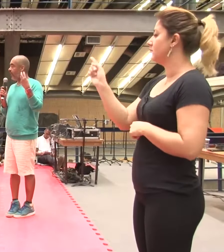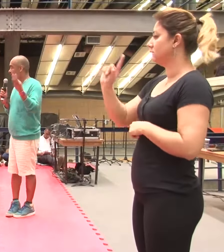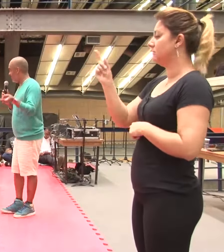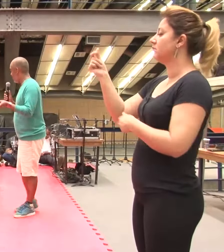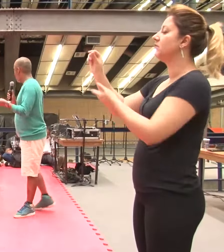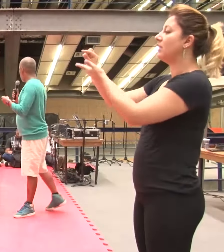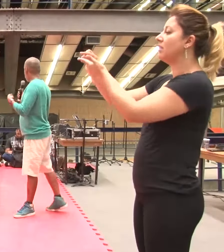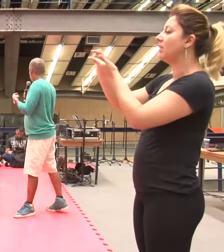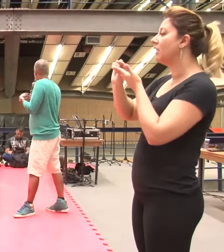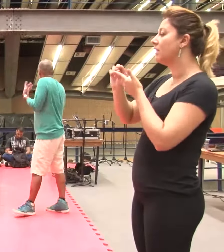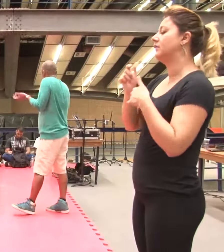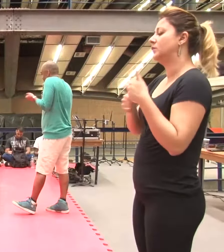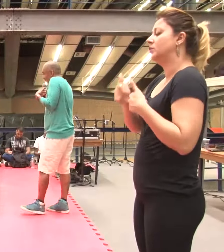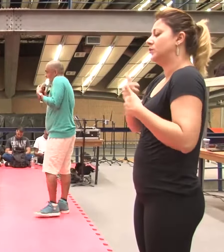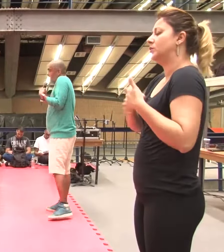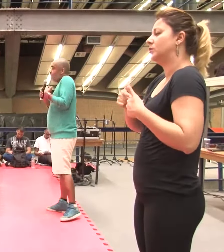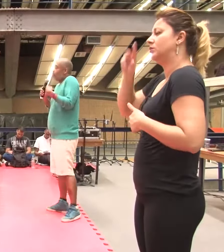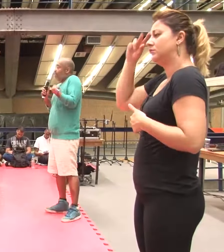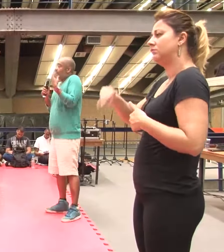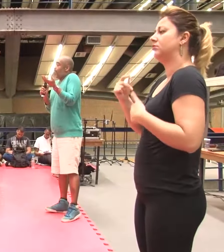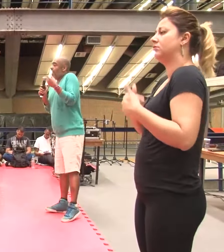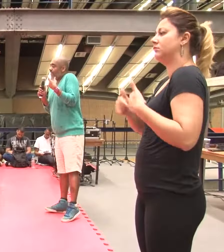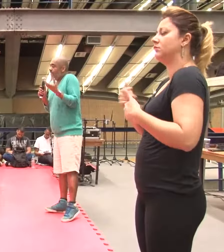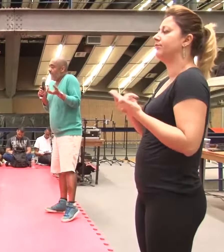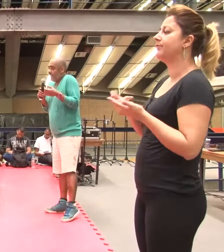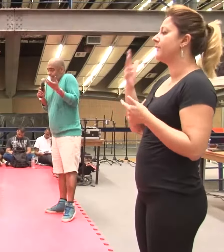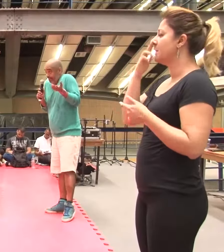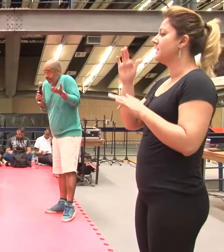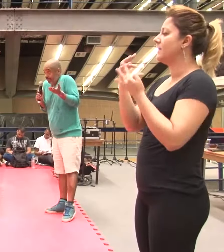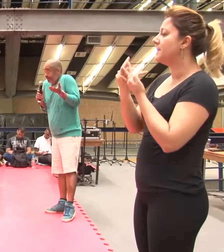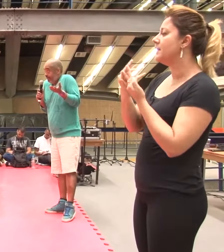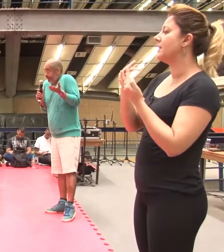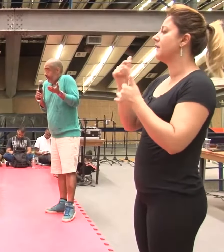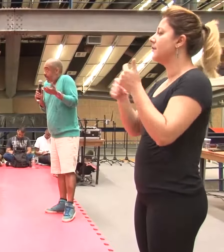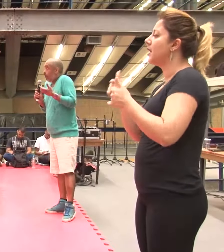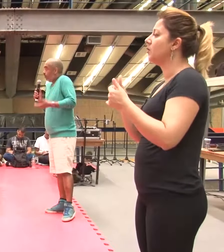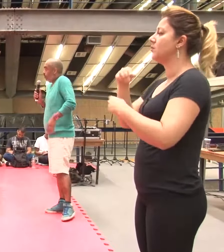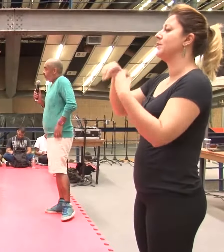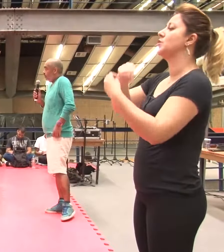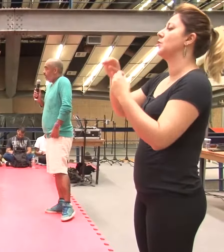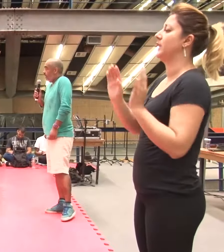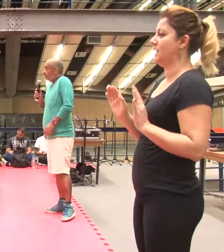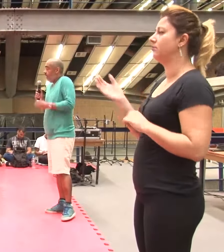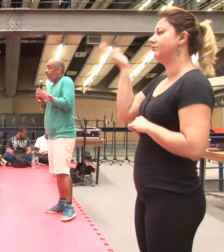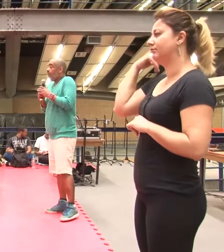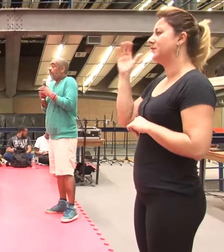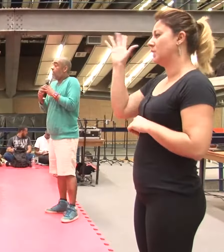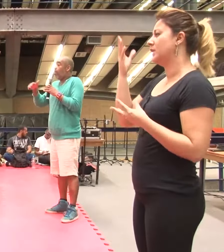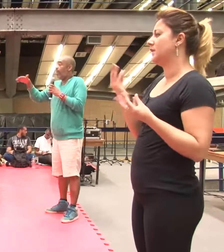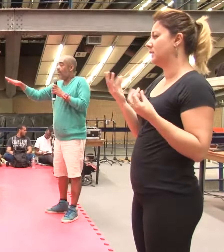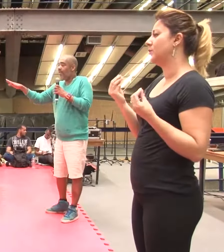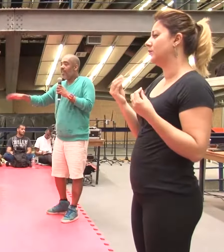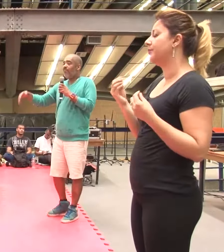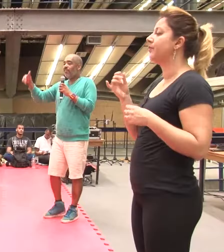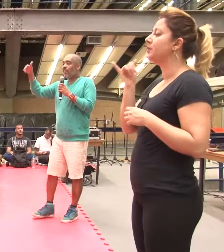relações estranhas de enfim, né? Que misturavam trabalho e família, que eram muito comuns antigamente. Olha, você